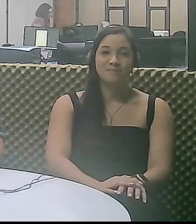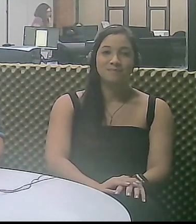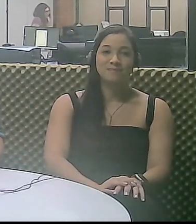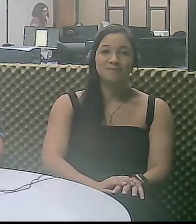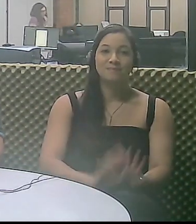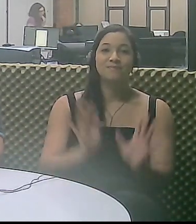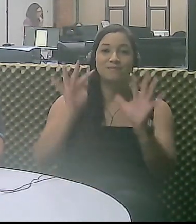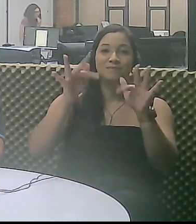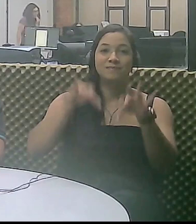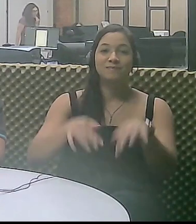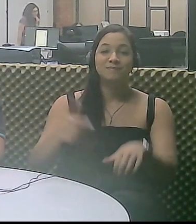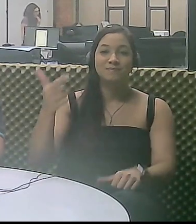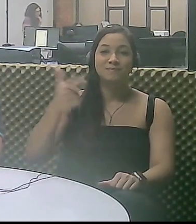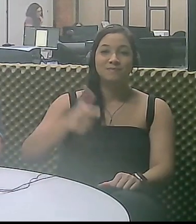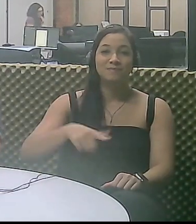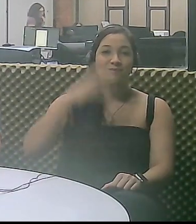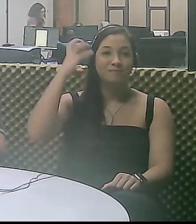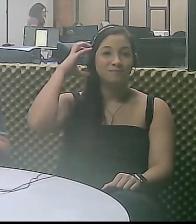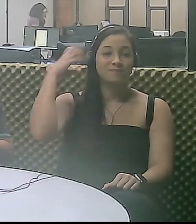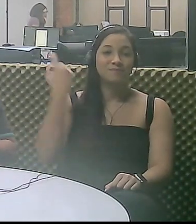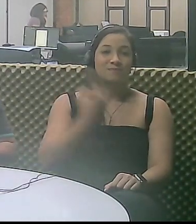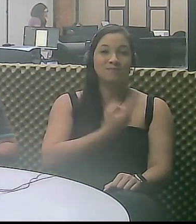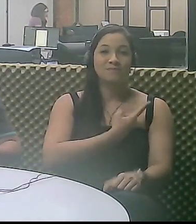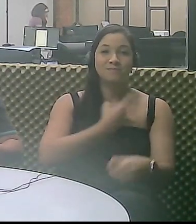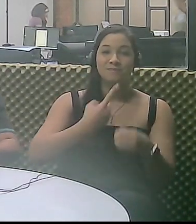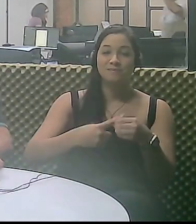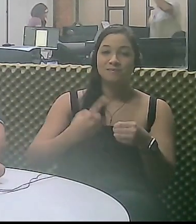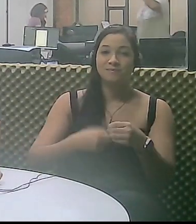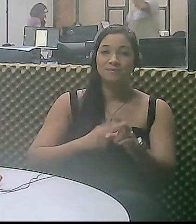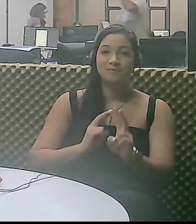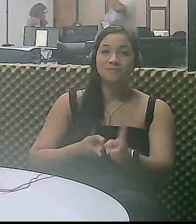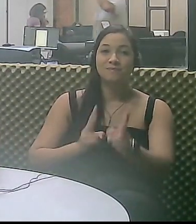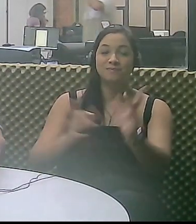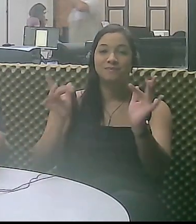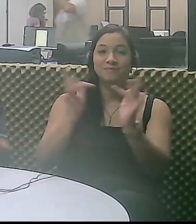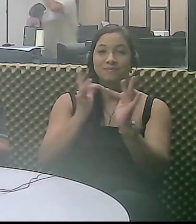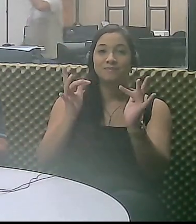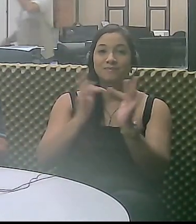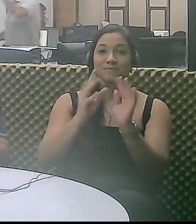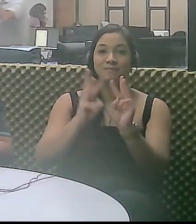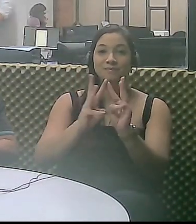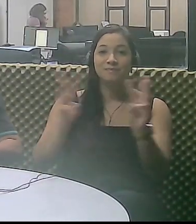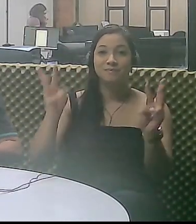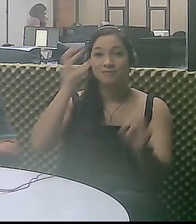próxima. Fica por aqui mais uma edição do programa da Rádio Nossa Cidade.